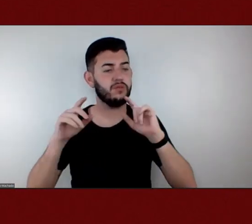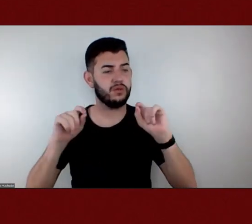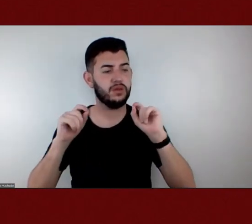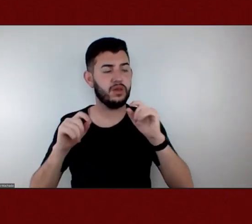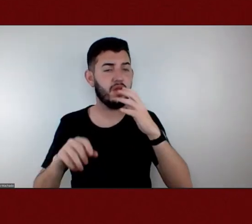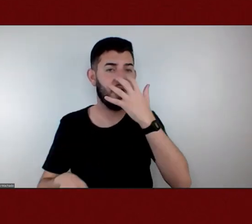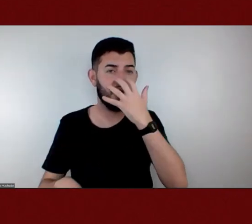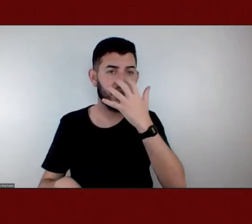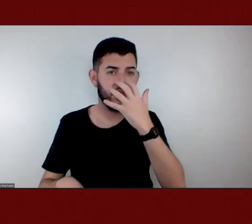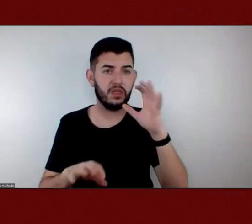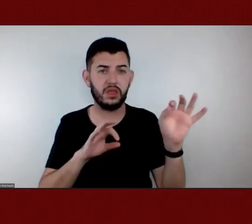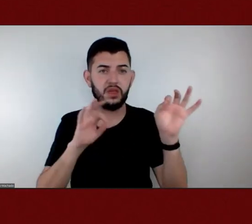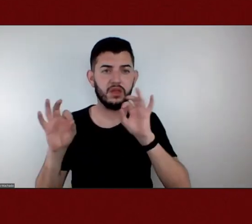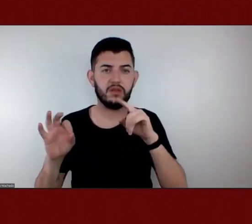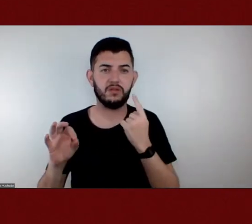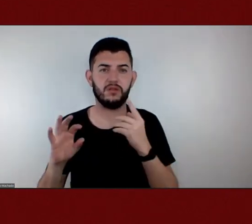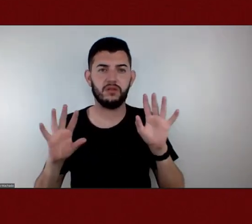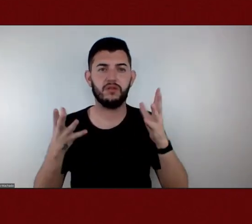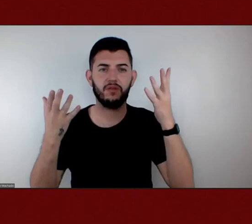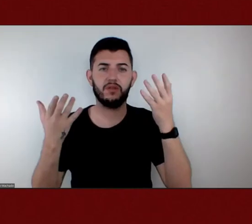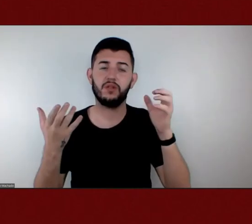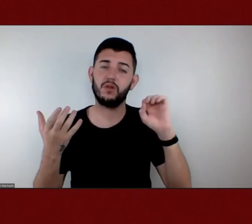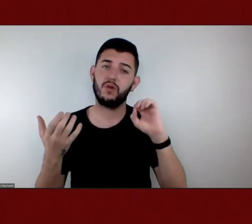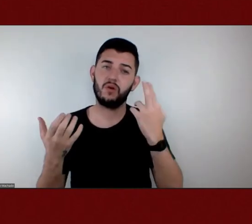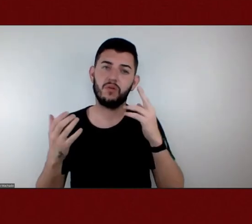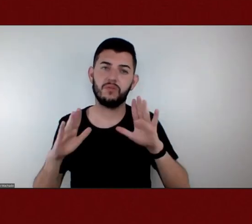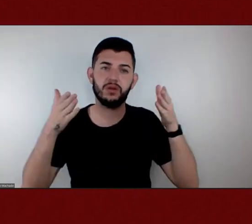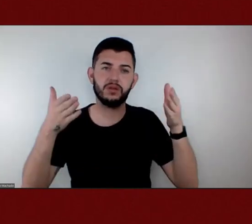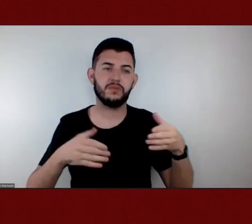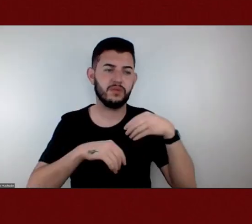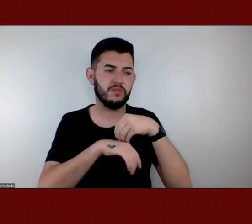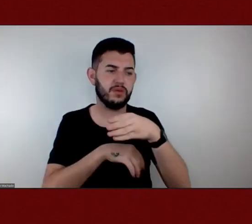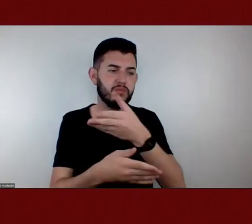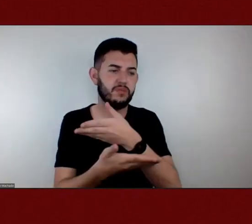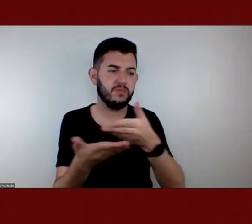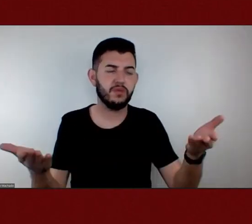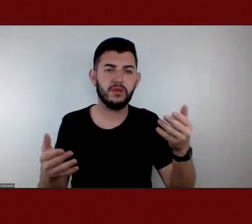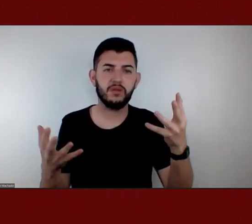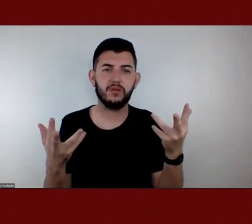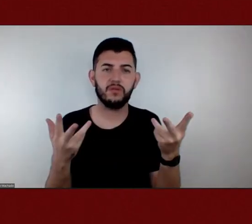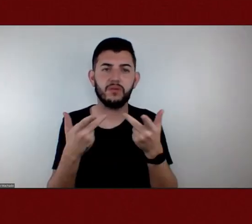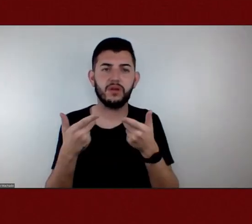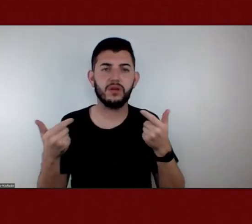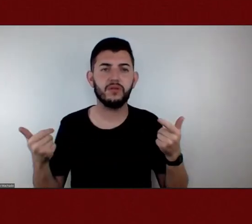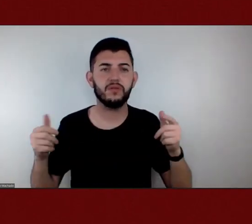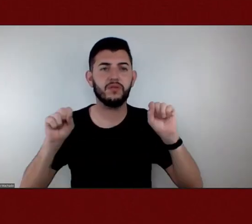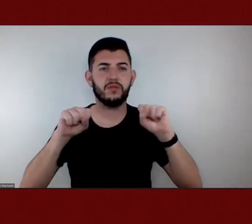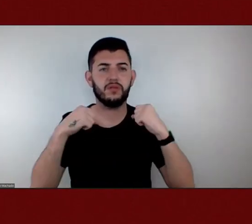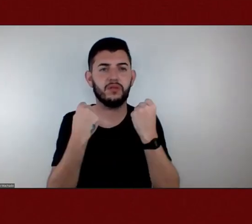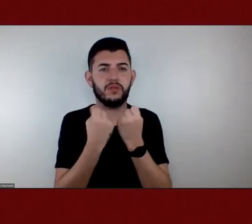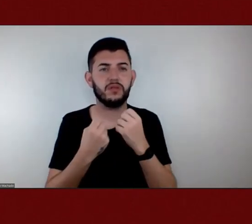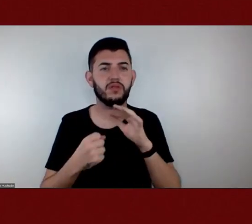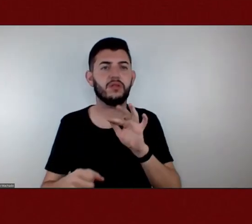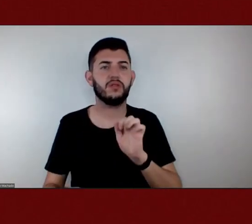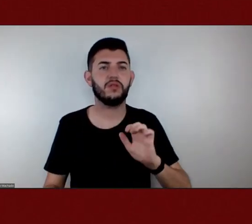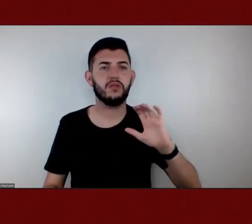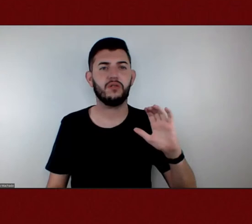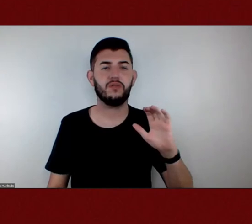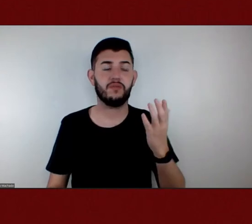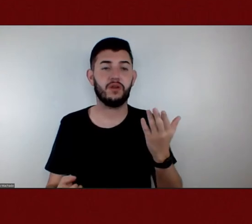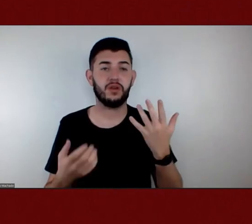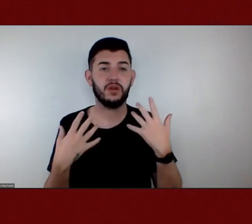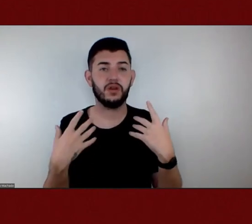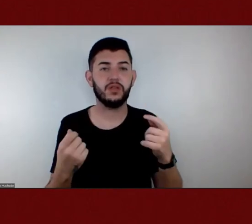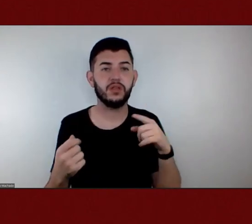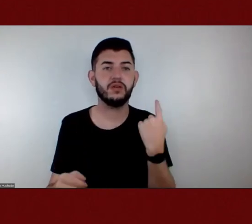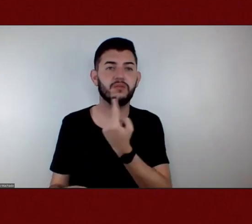evento. Desejo a todos um maravilhoso seminário, bem-vindos, e a FAP os recolhe, os acolhe de braços